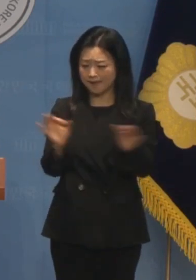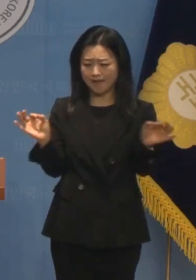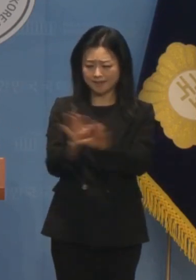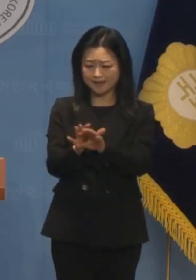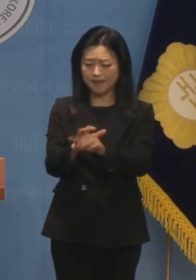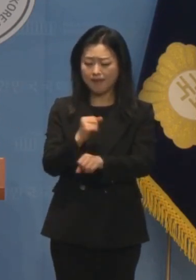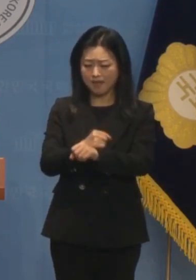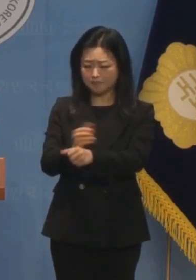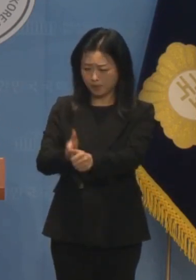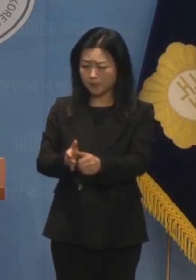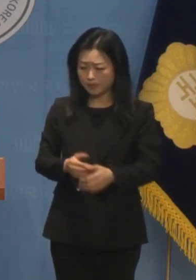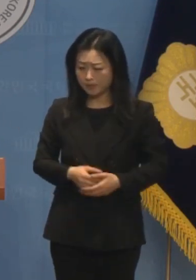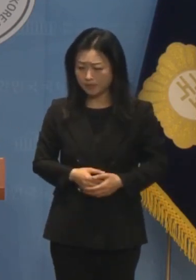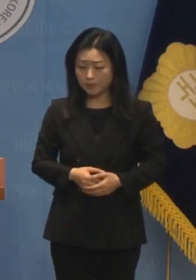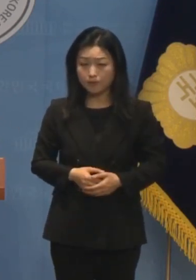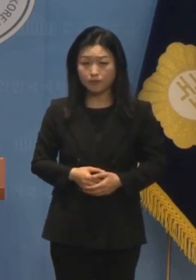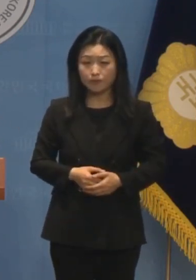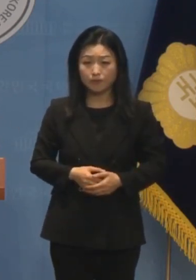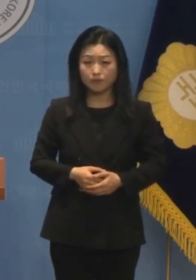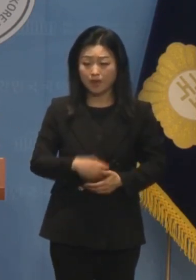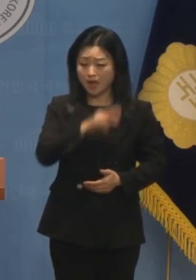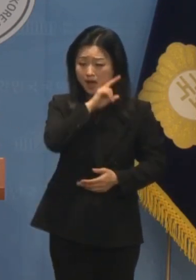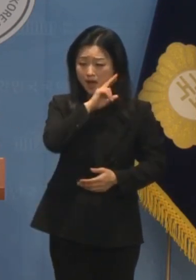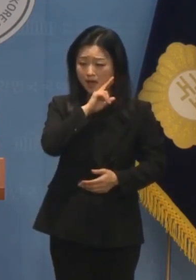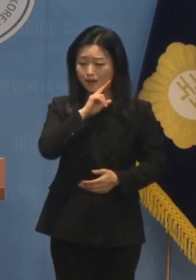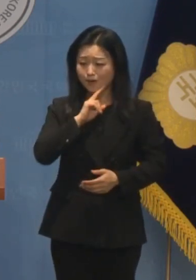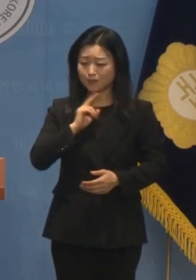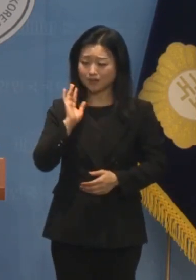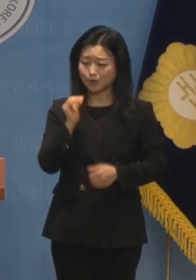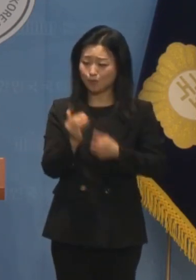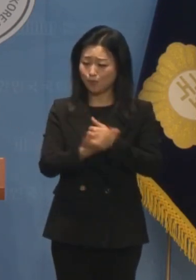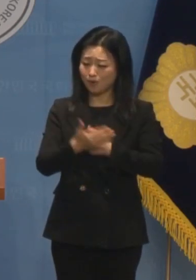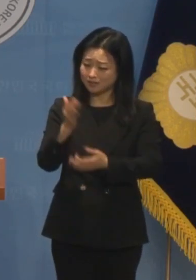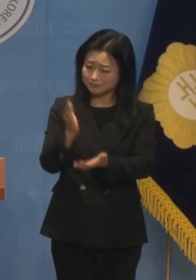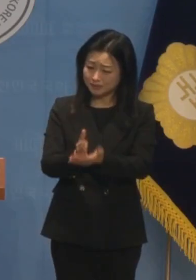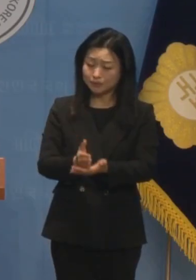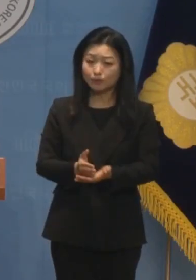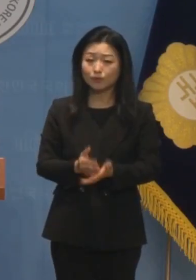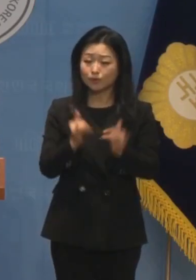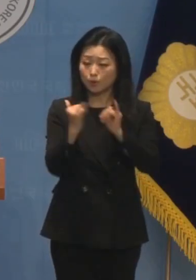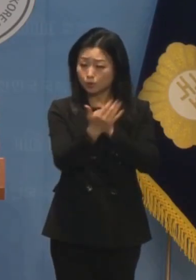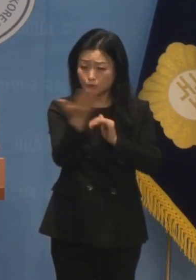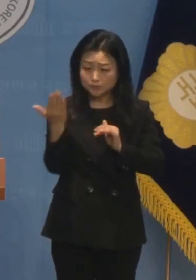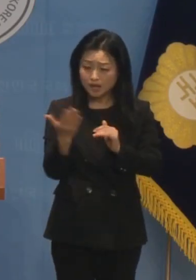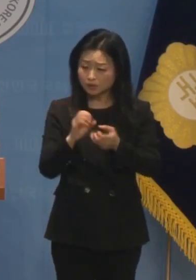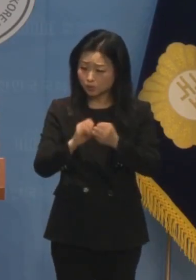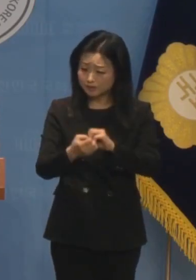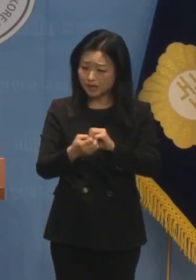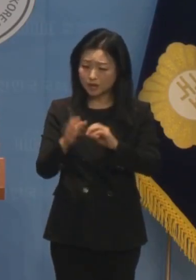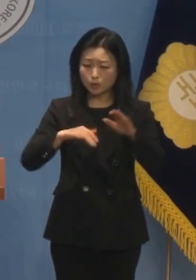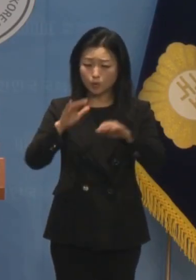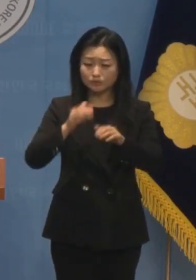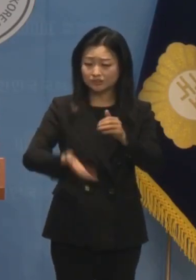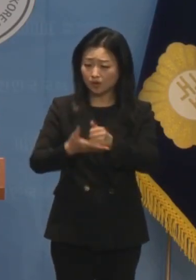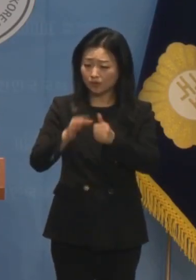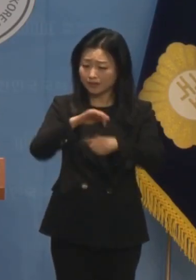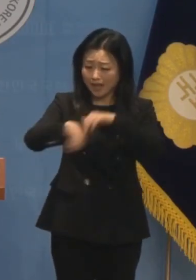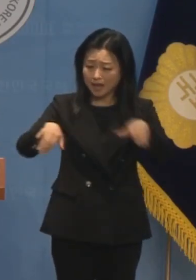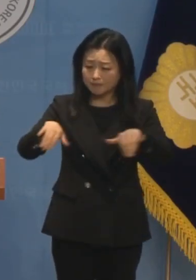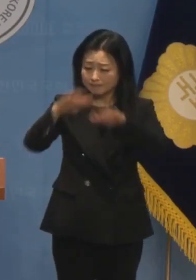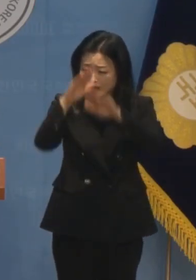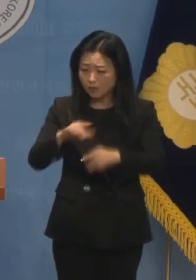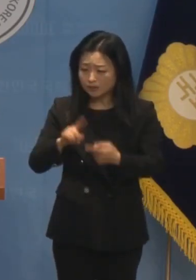각오해야 할 것입니다. 한가롭게 대통령 호위무사로 나설 것이 아니라 여론조사 조작과 공천 개입의 실체를 밝히기